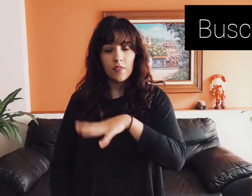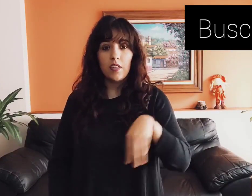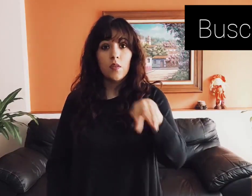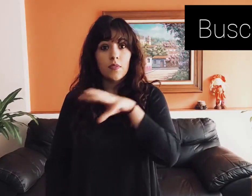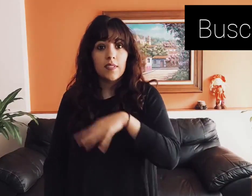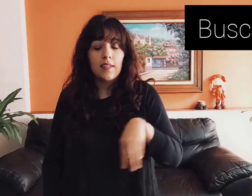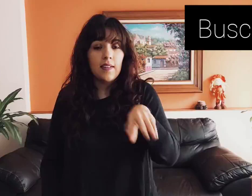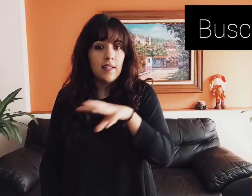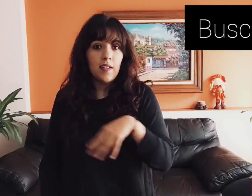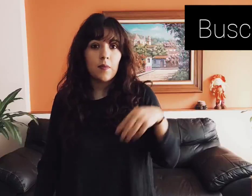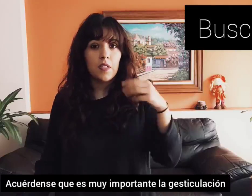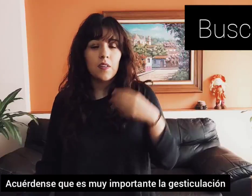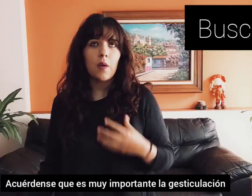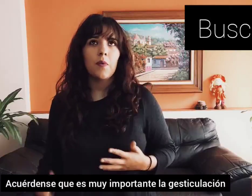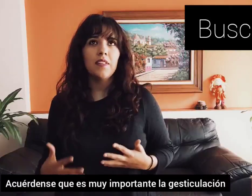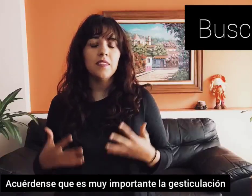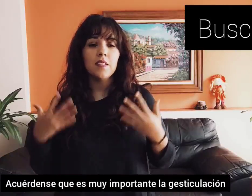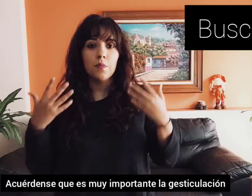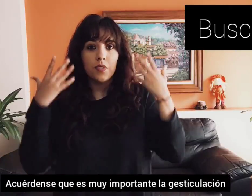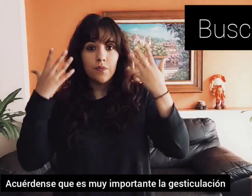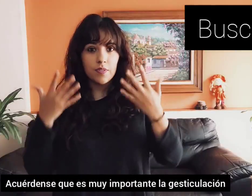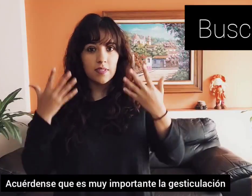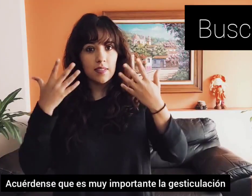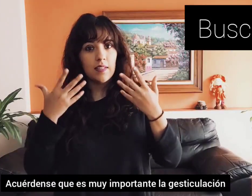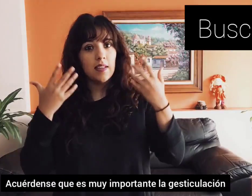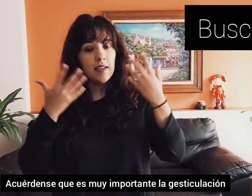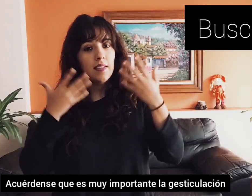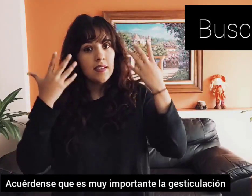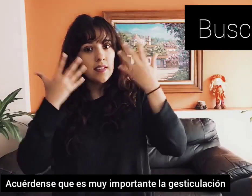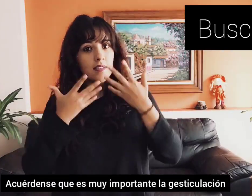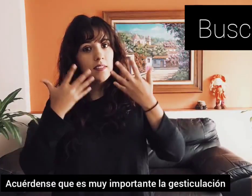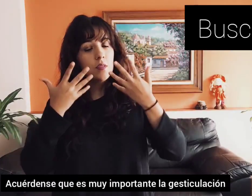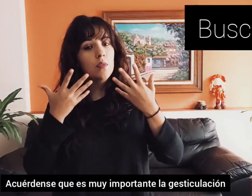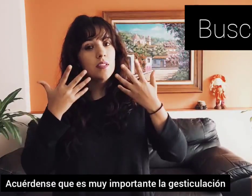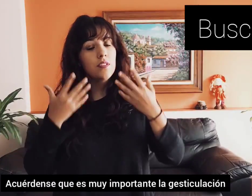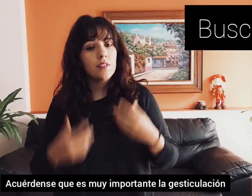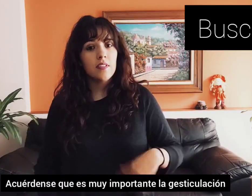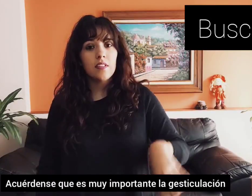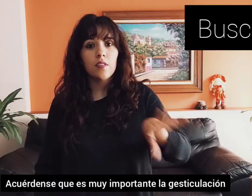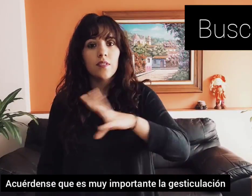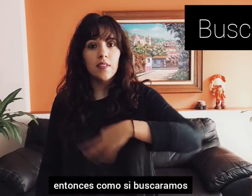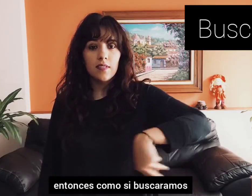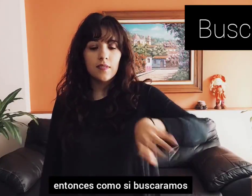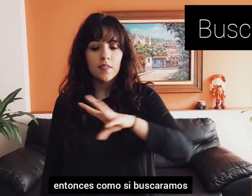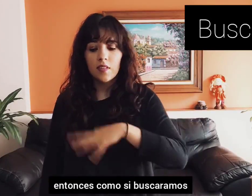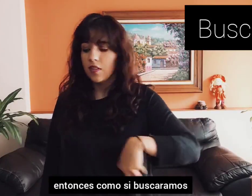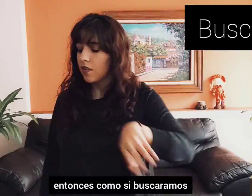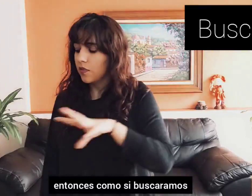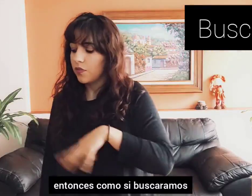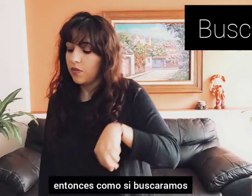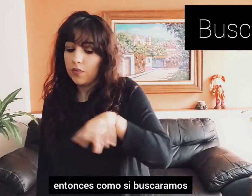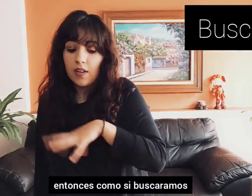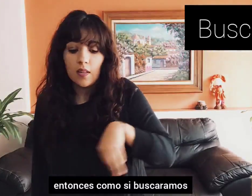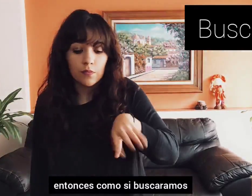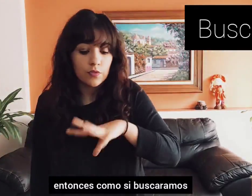Y nuestra cara, acuérdense que es muy importante la gesticulación, entonces, como si buscáramos.